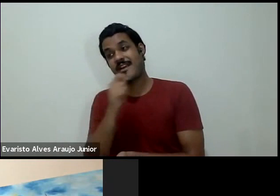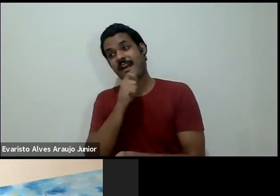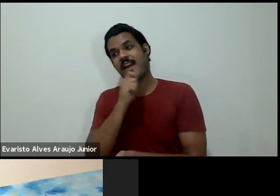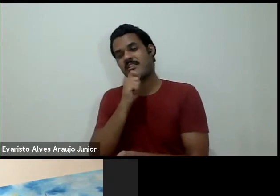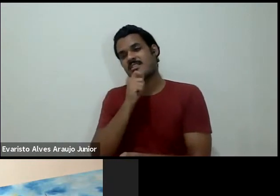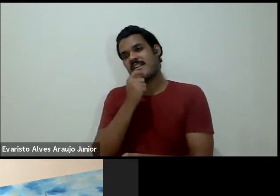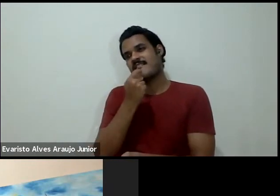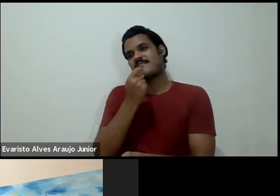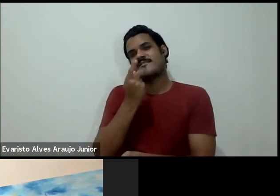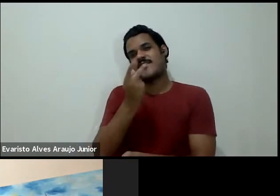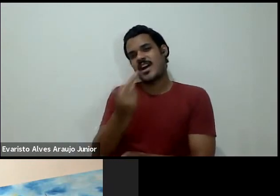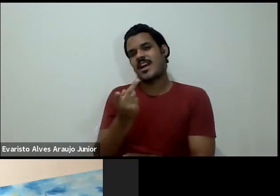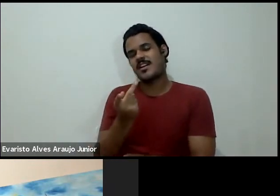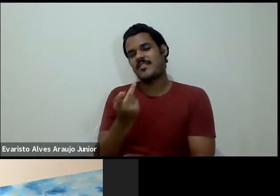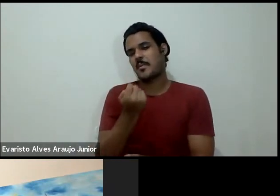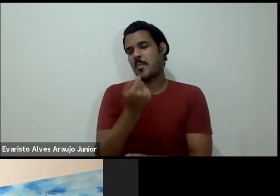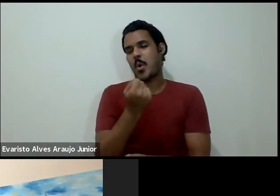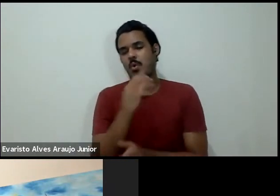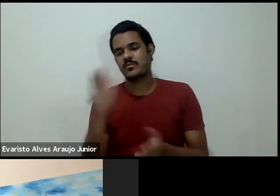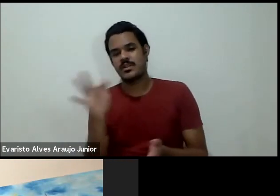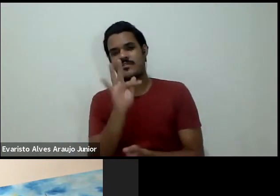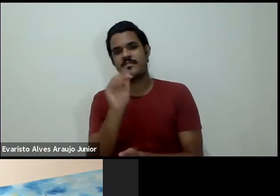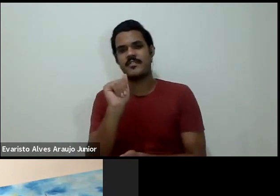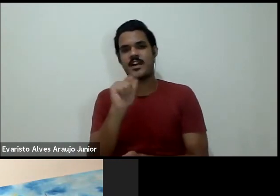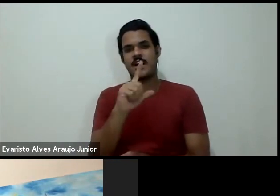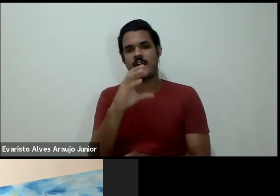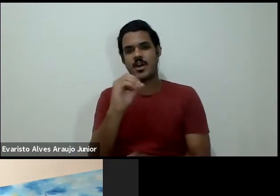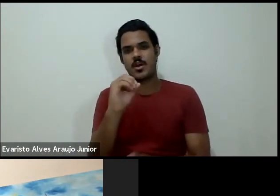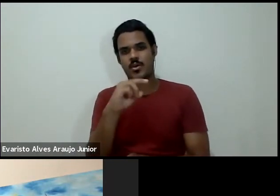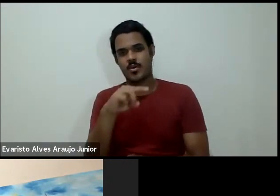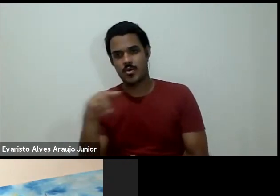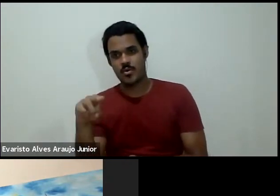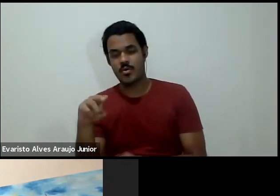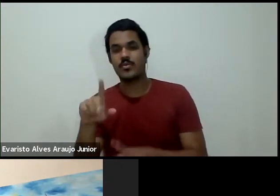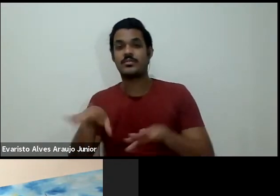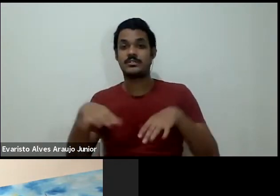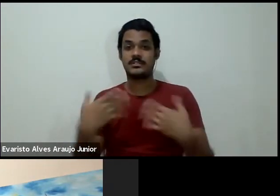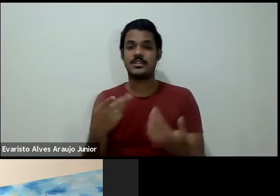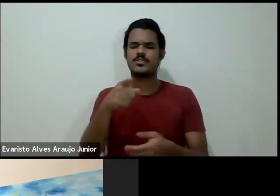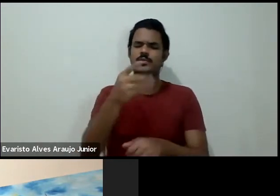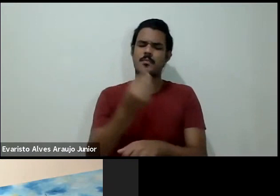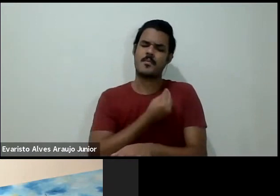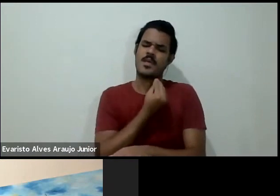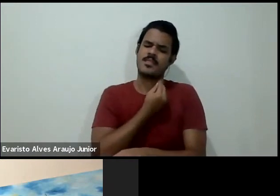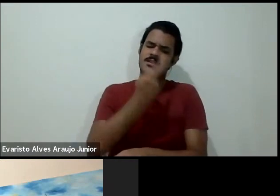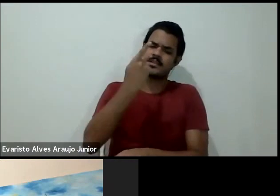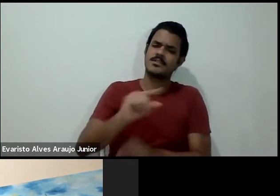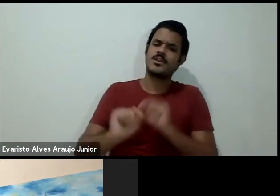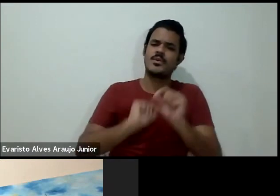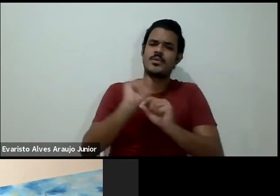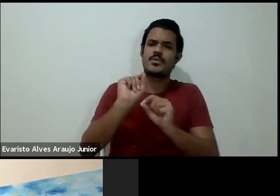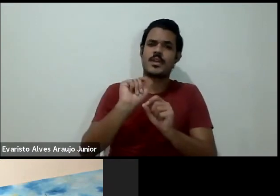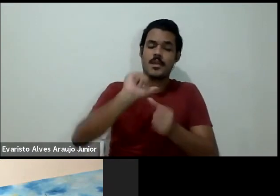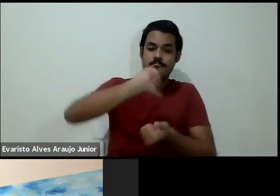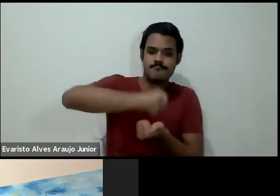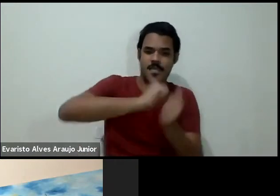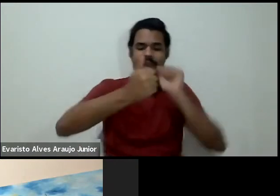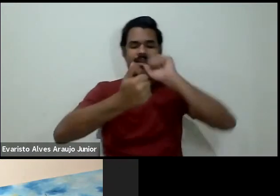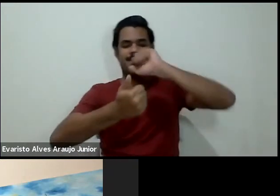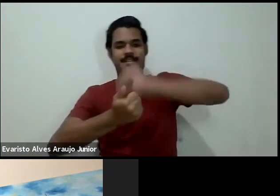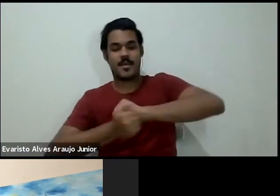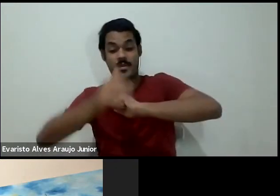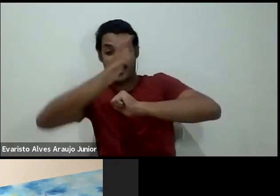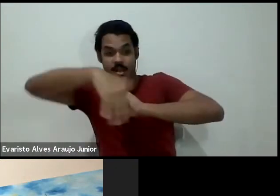na Facom, e foi muito importante a sua presença lá na Faculdade de Comunicação para alterar a paisagem daquele local